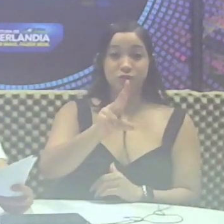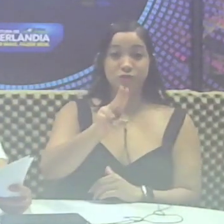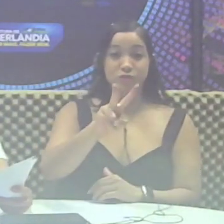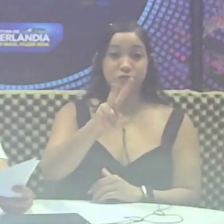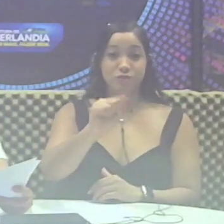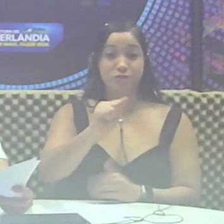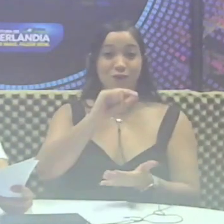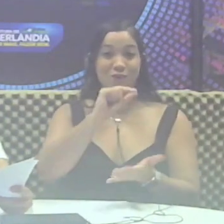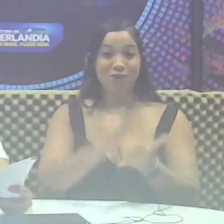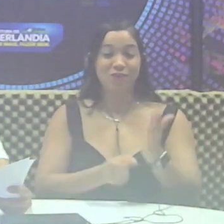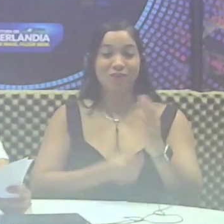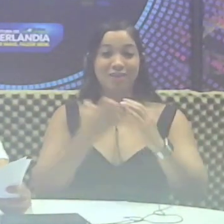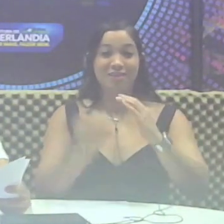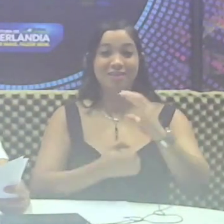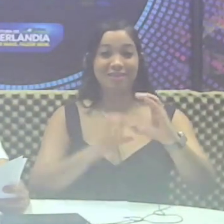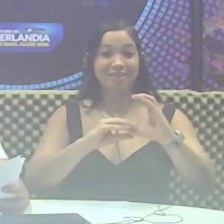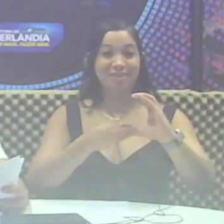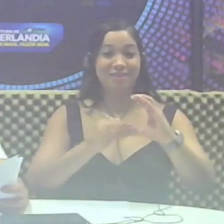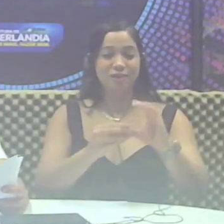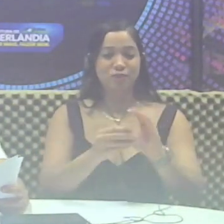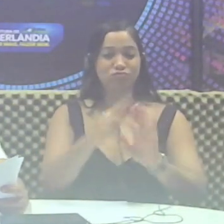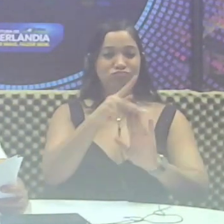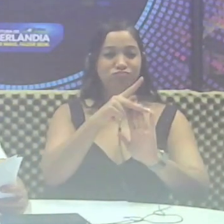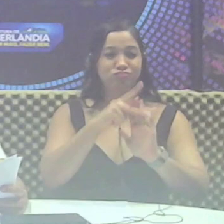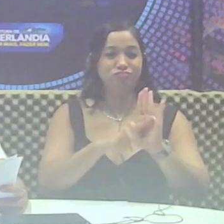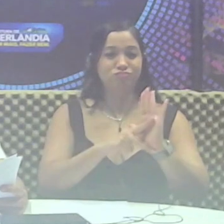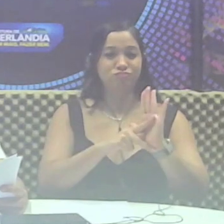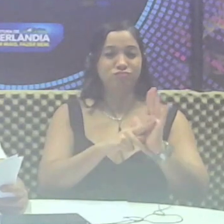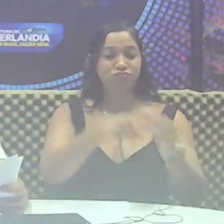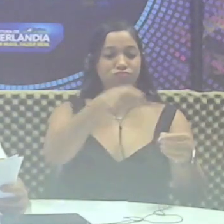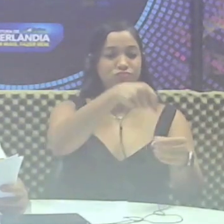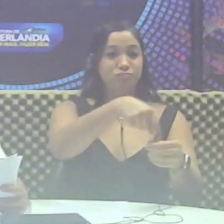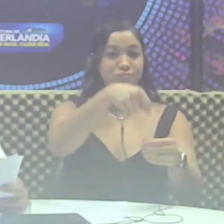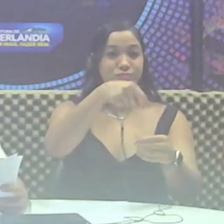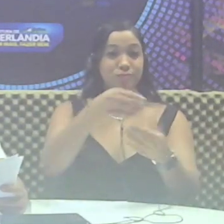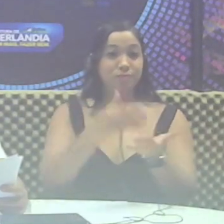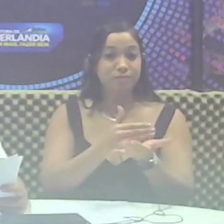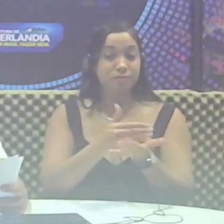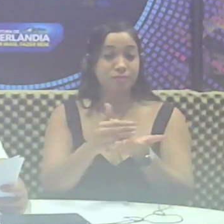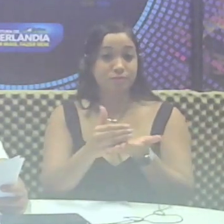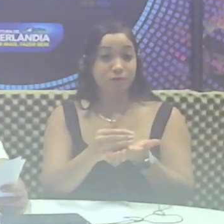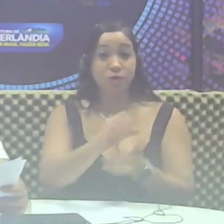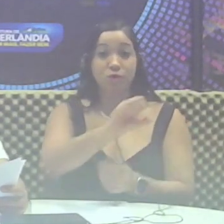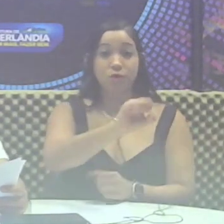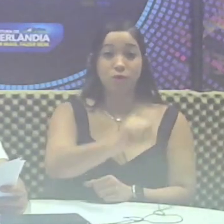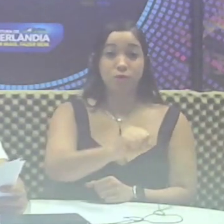contratado pela Cargill. Para todo o projeto, devem ser cultivadas, inicialmente,